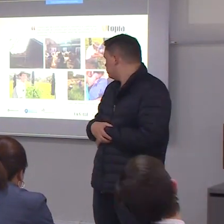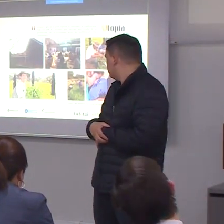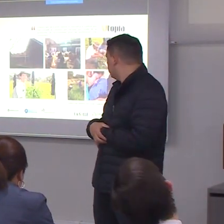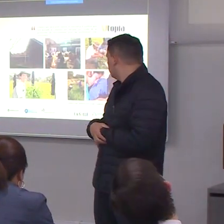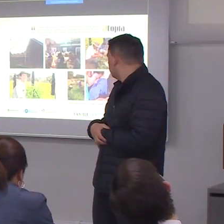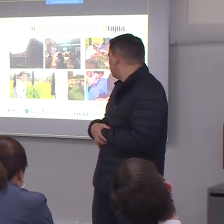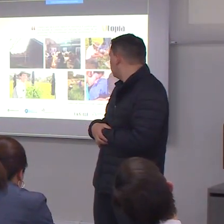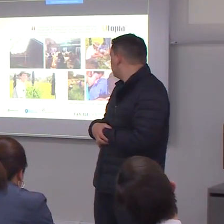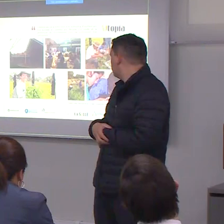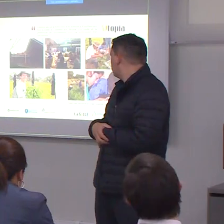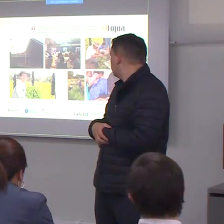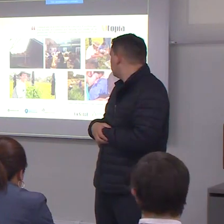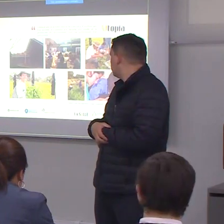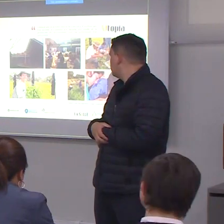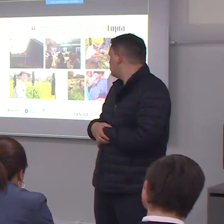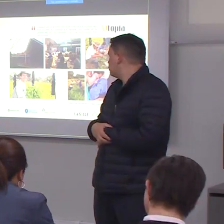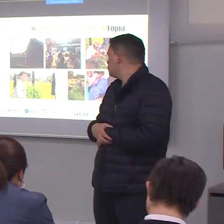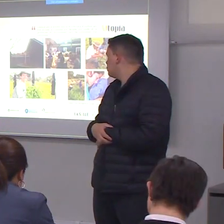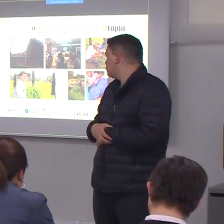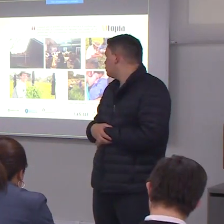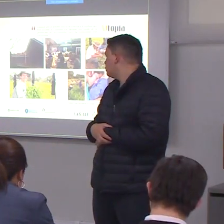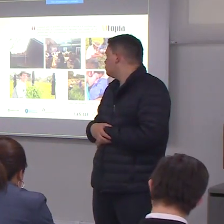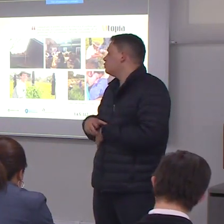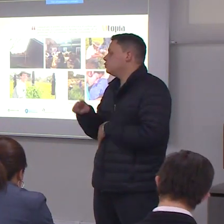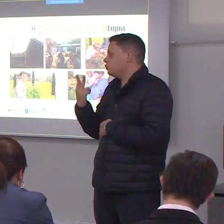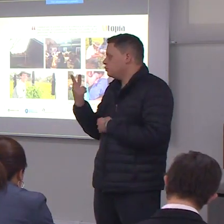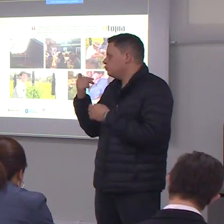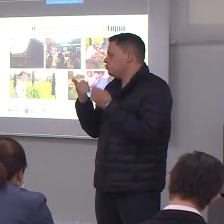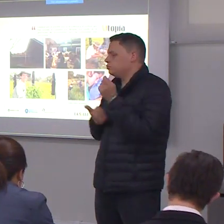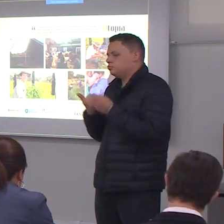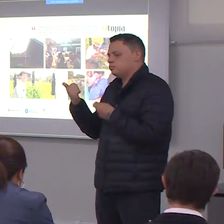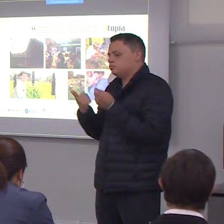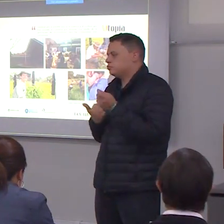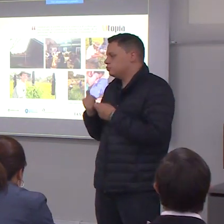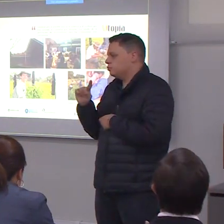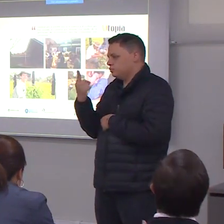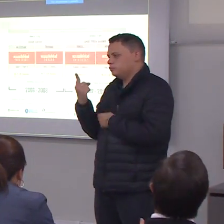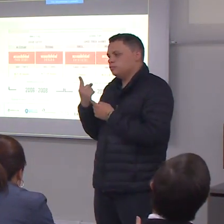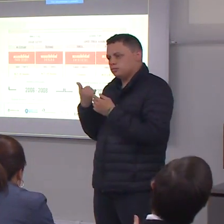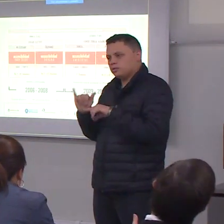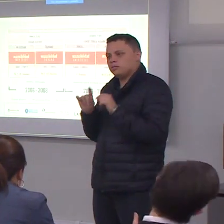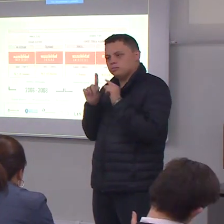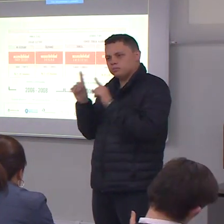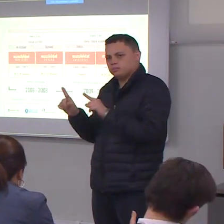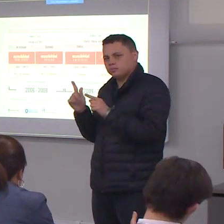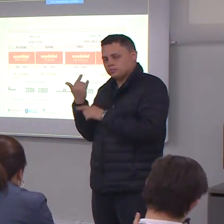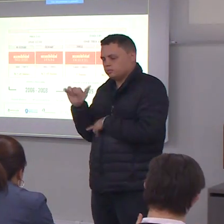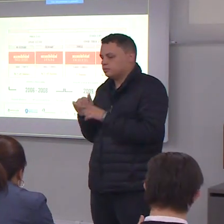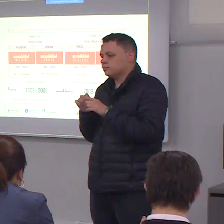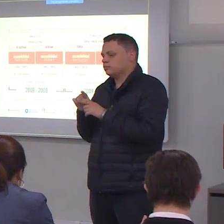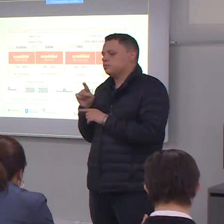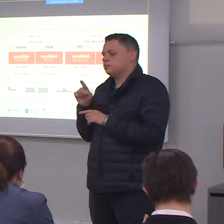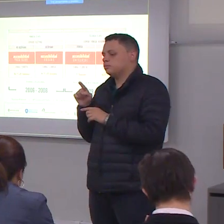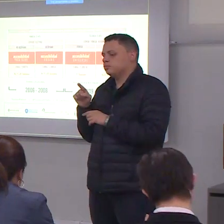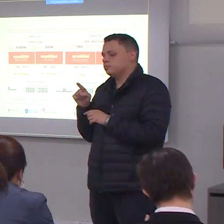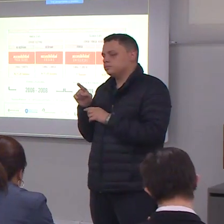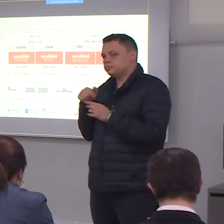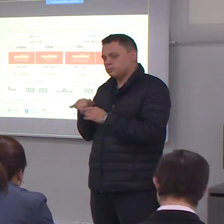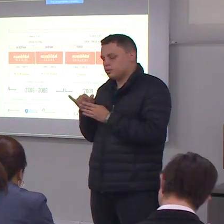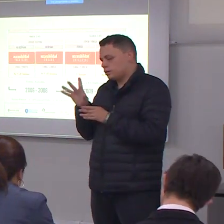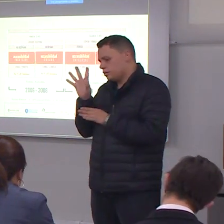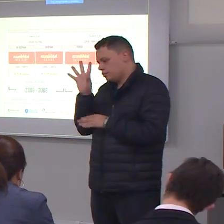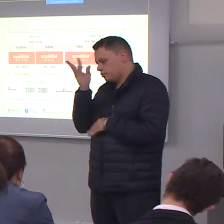y ya hoy tenemos como dos promociones una primera promoción cierto a nivel de disciplina en la